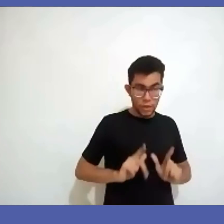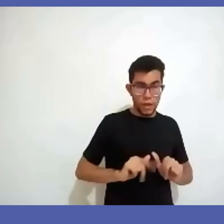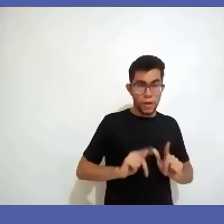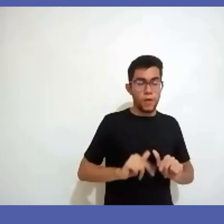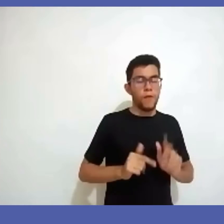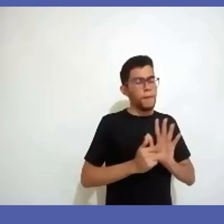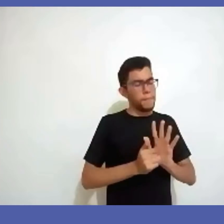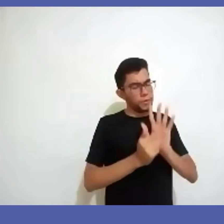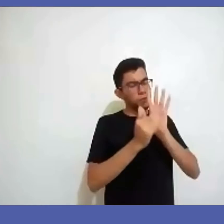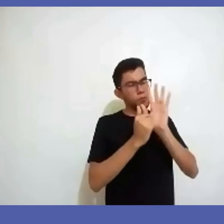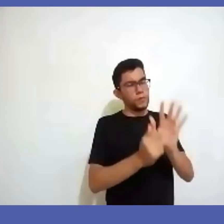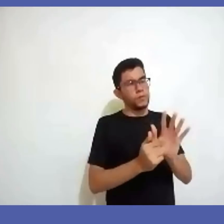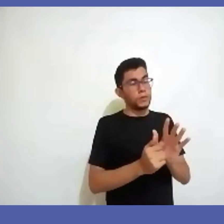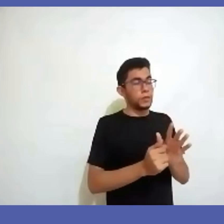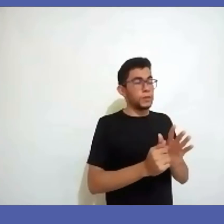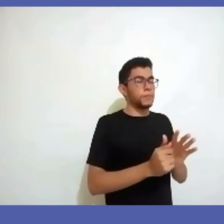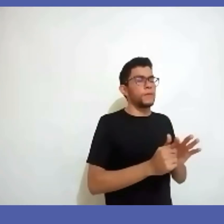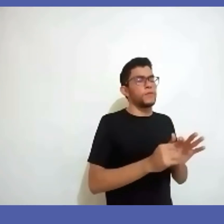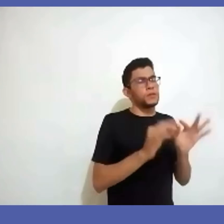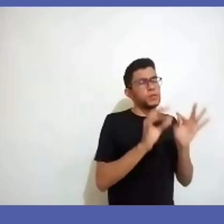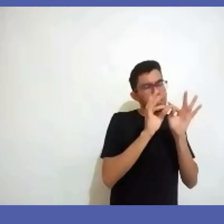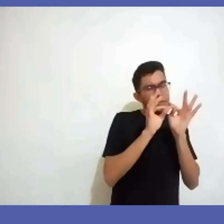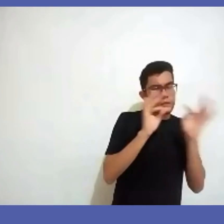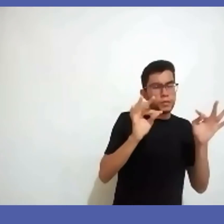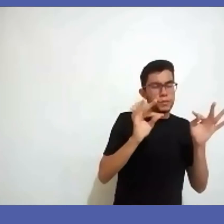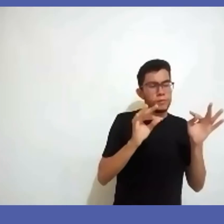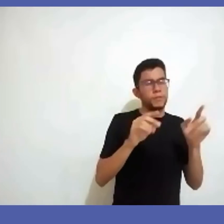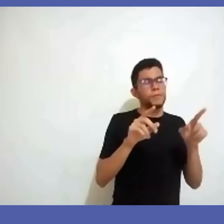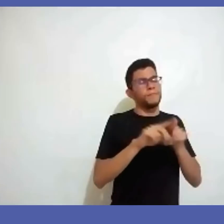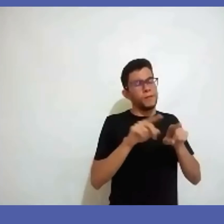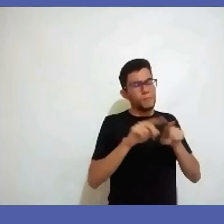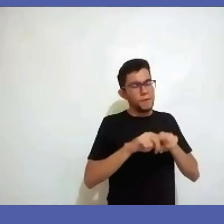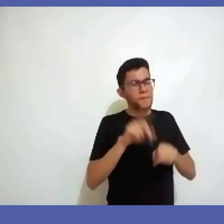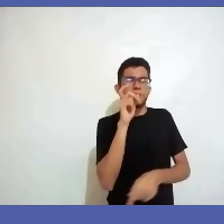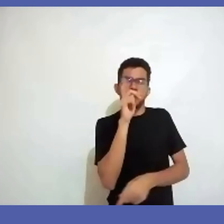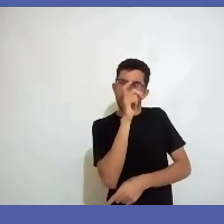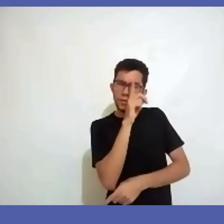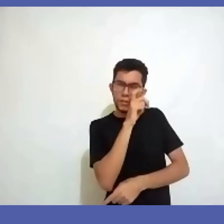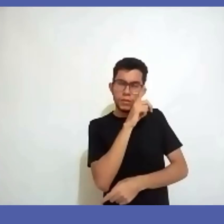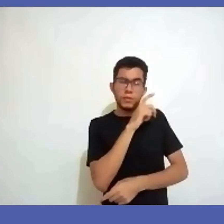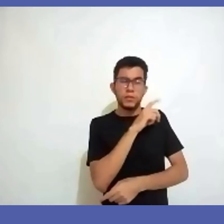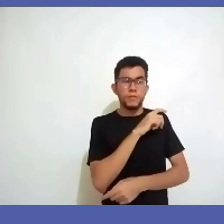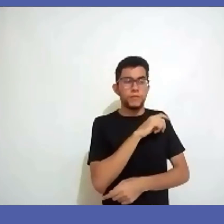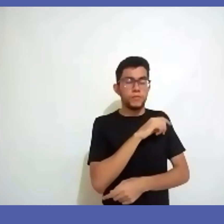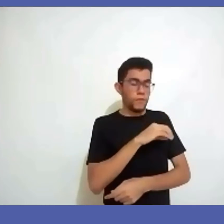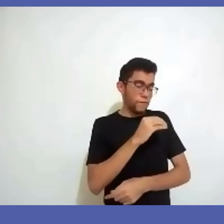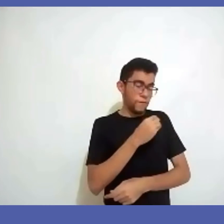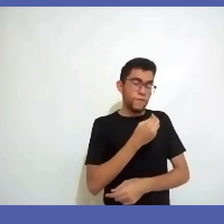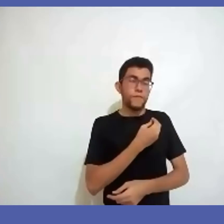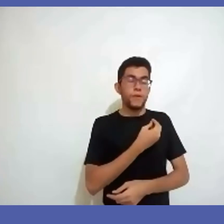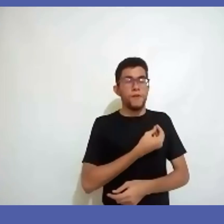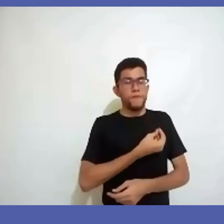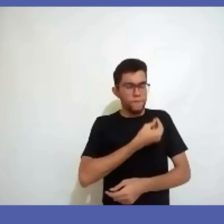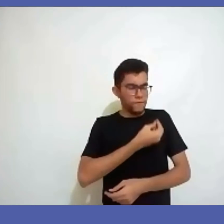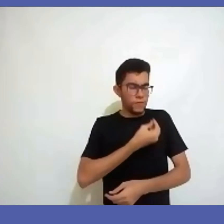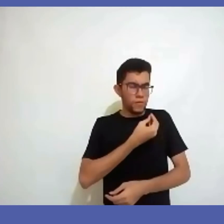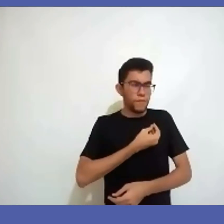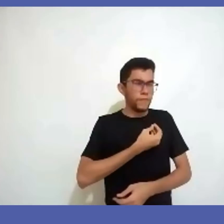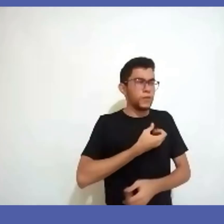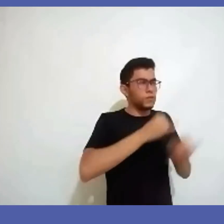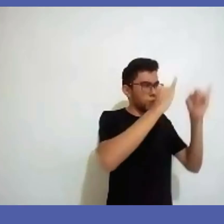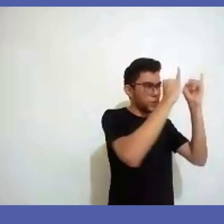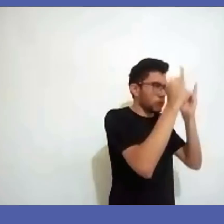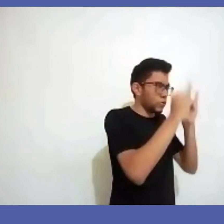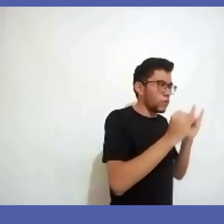irmãos, eles passaram a se complicar, passaram a viver como outras nações pagãs viviam,